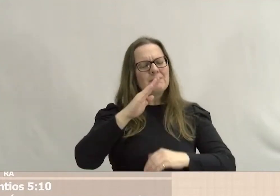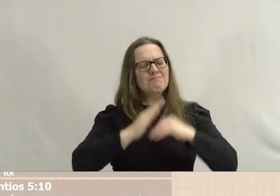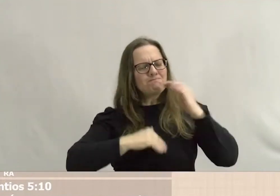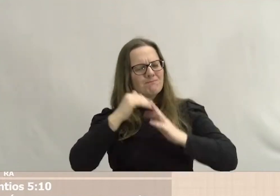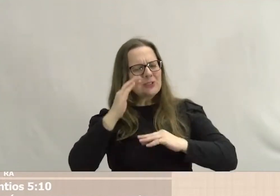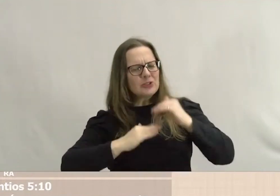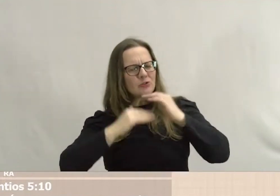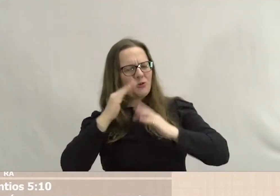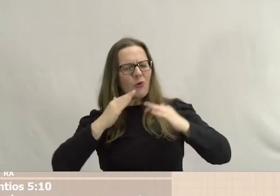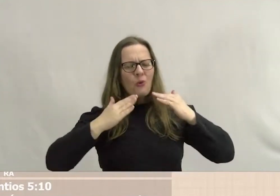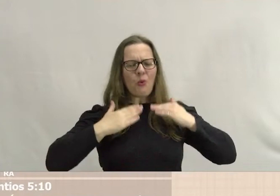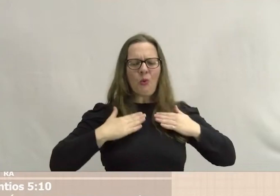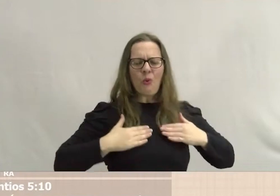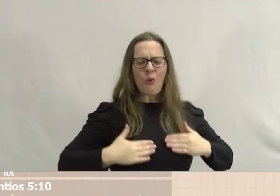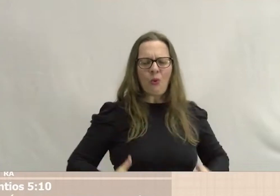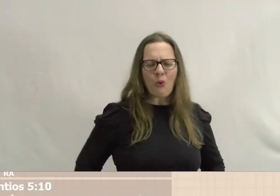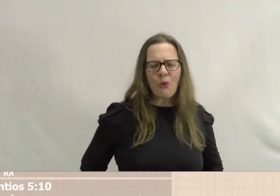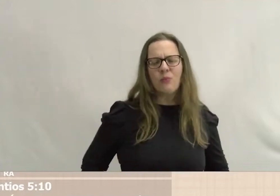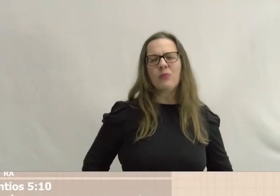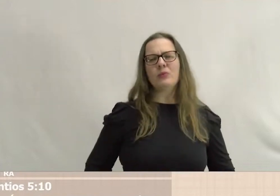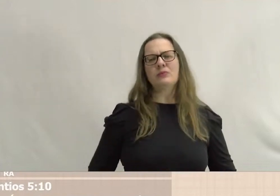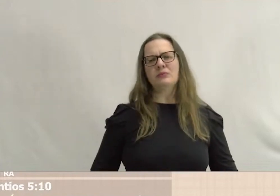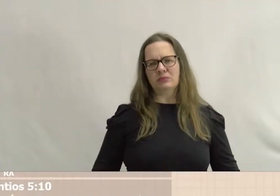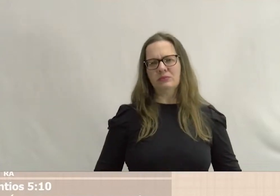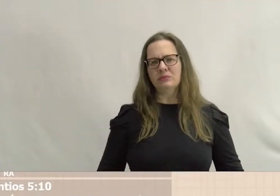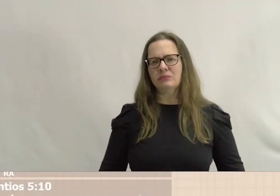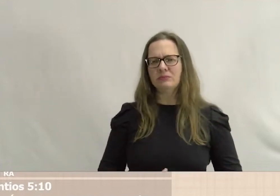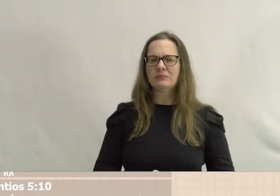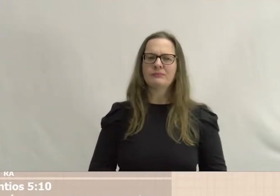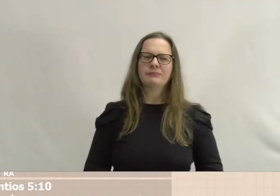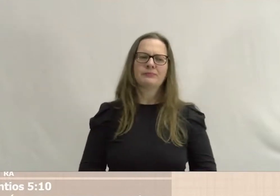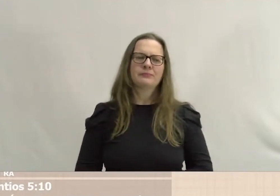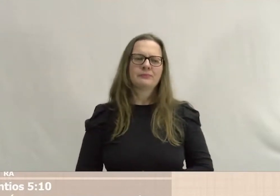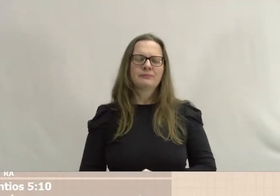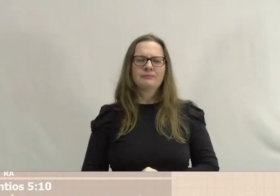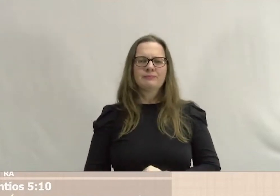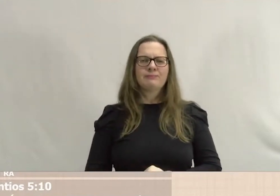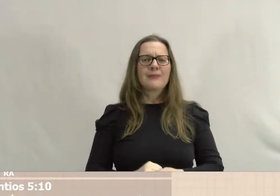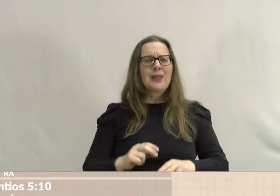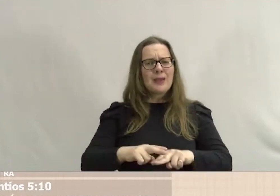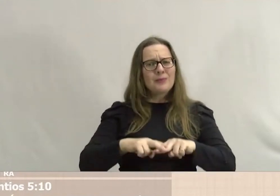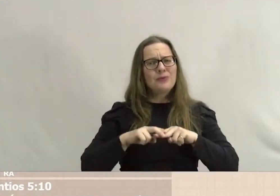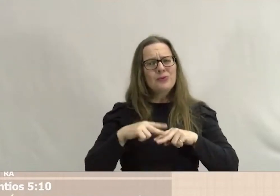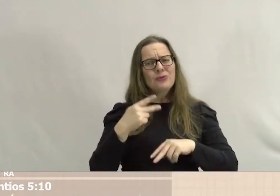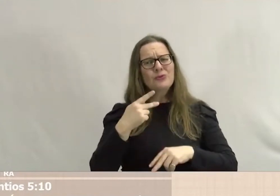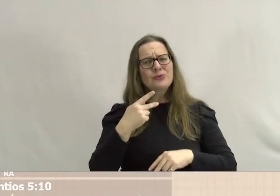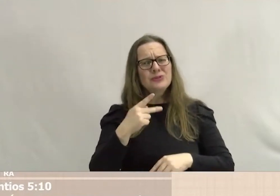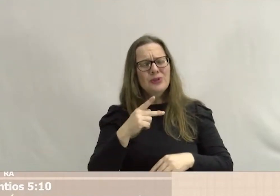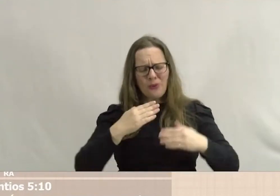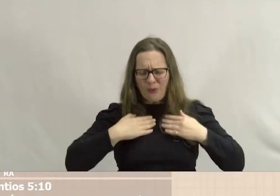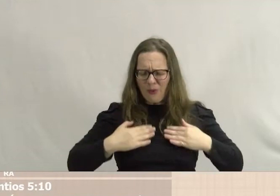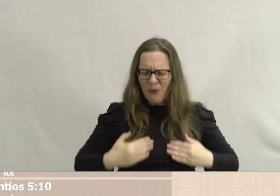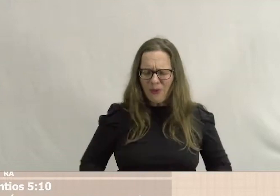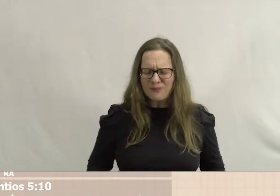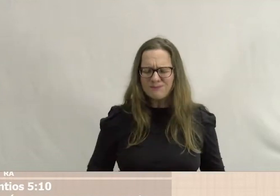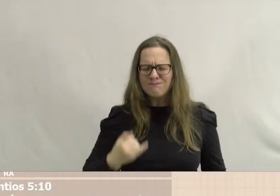por meio do corpo. Por isso o seu corpo é importante.